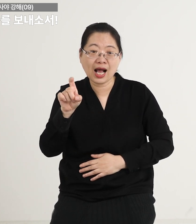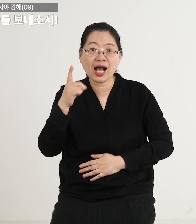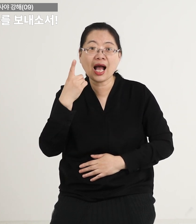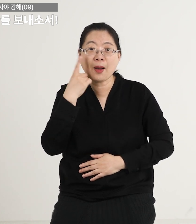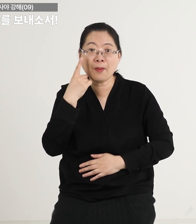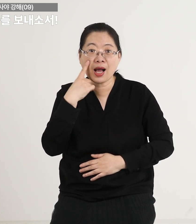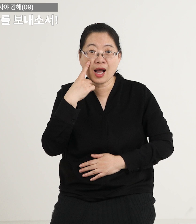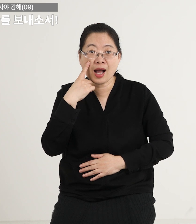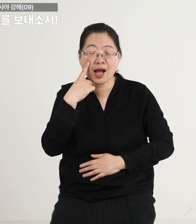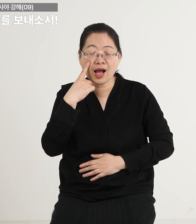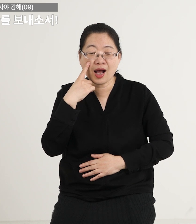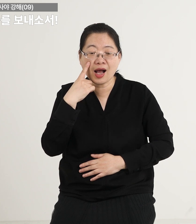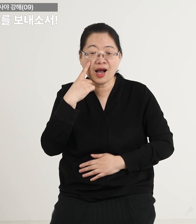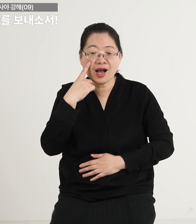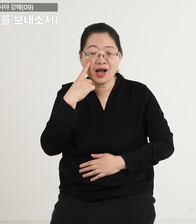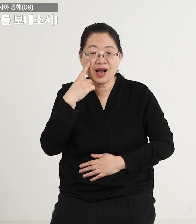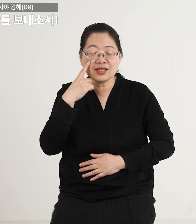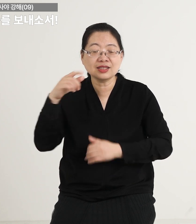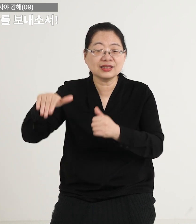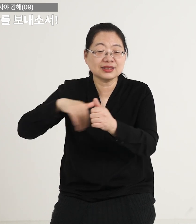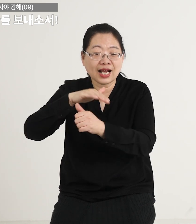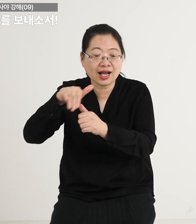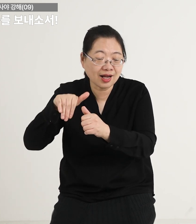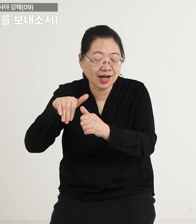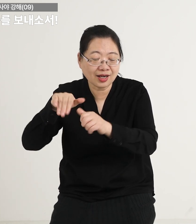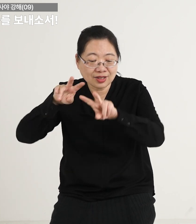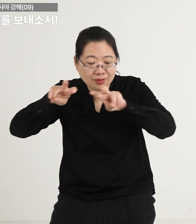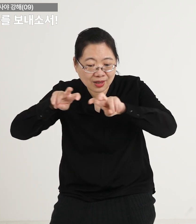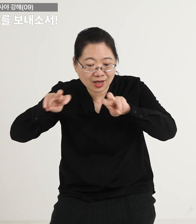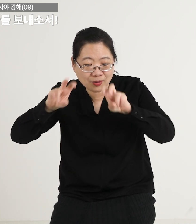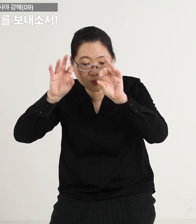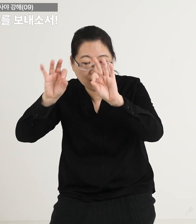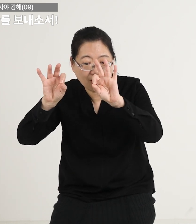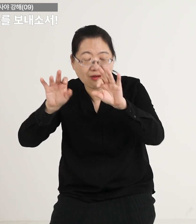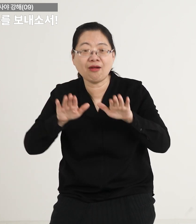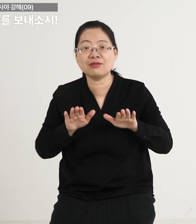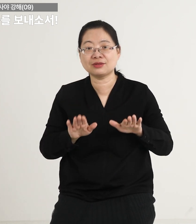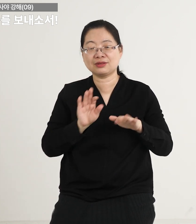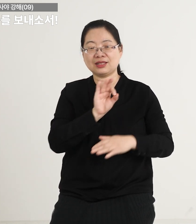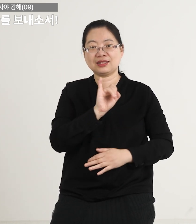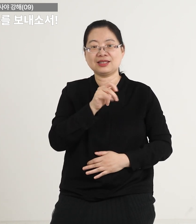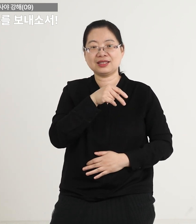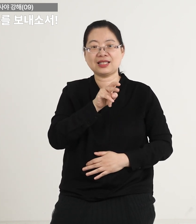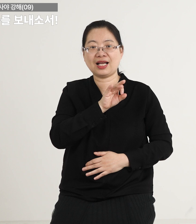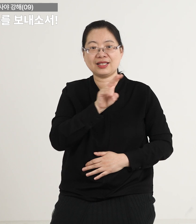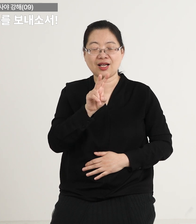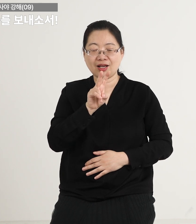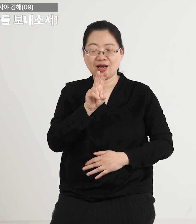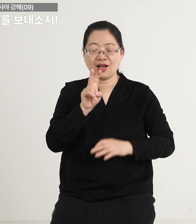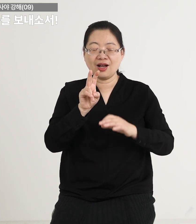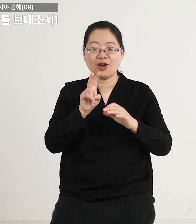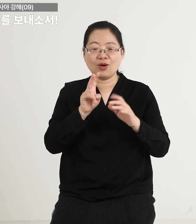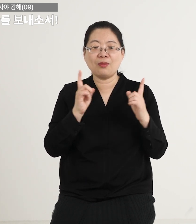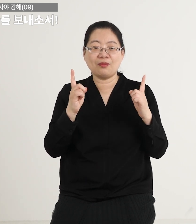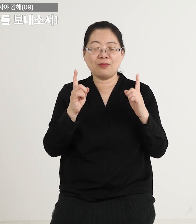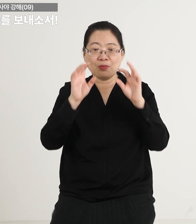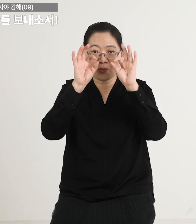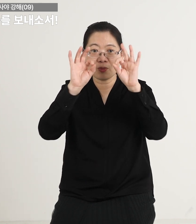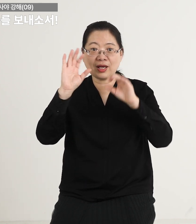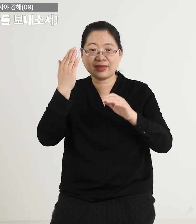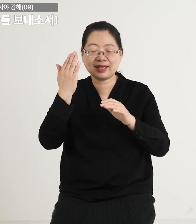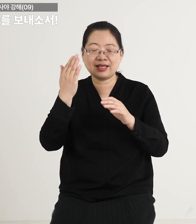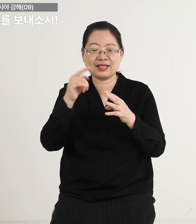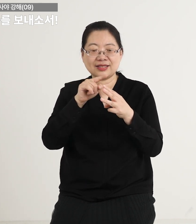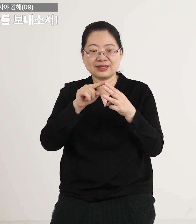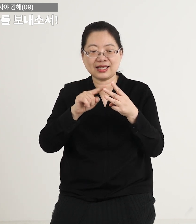그 백그라운드로 좀 한번 들어가 봐야 이 이사야가 보게 될 세 가지 그림에 대한